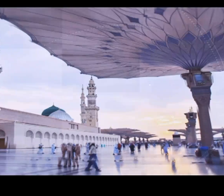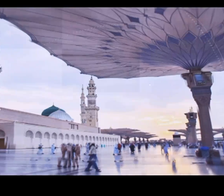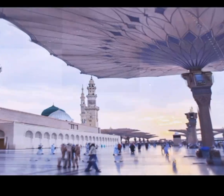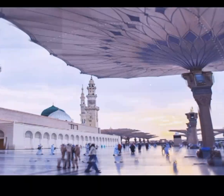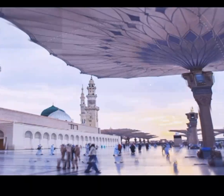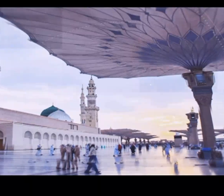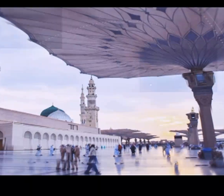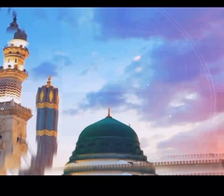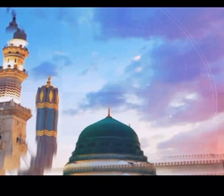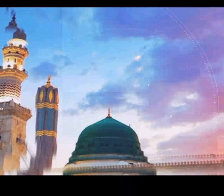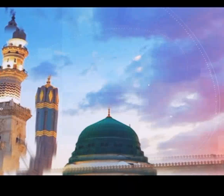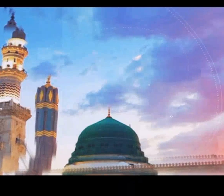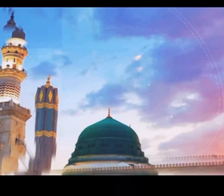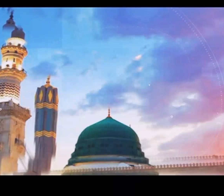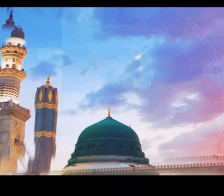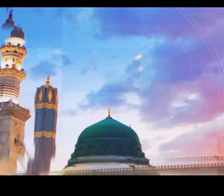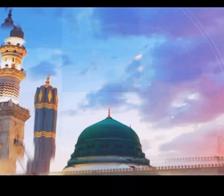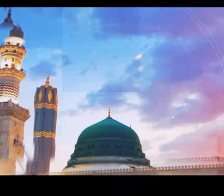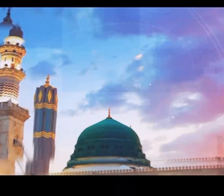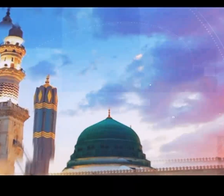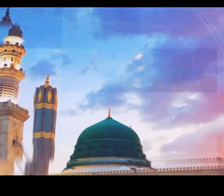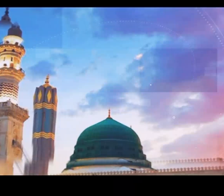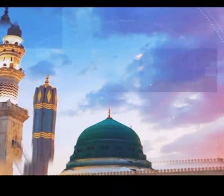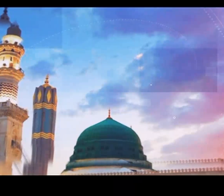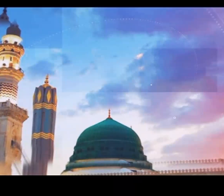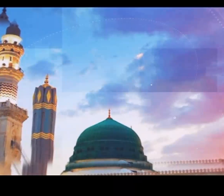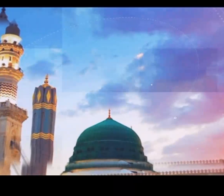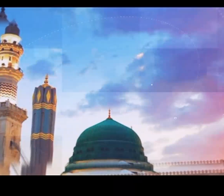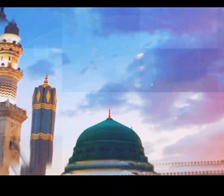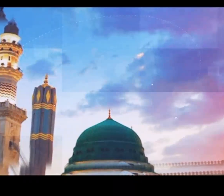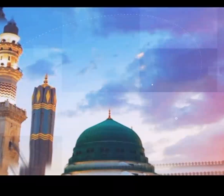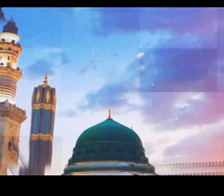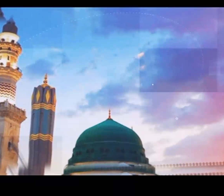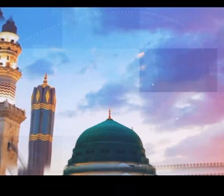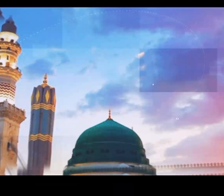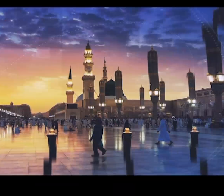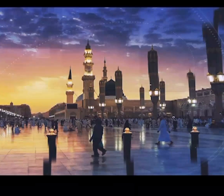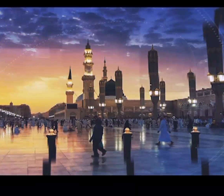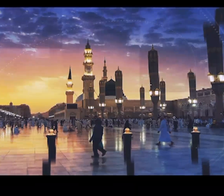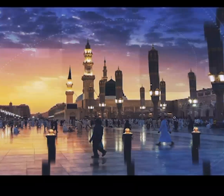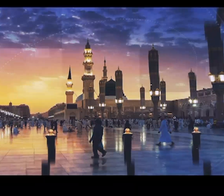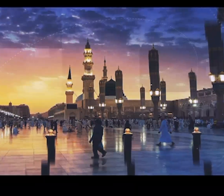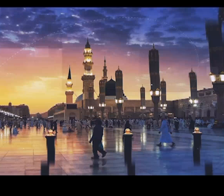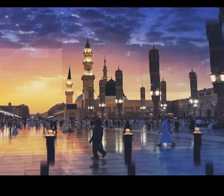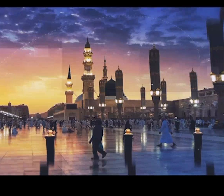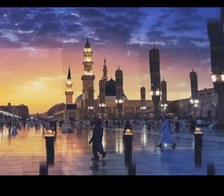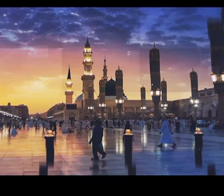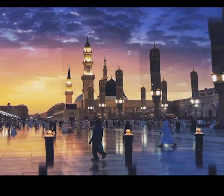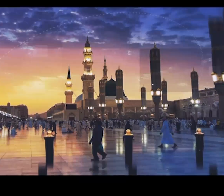یا رسول اللہ وعلی آلک وصحابک یا حبیب اللہ، الصلاة والسلام